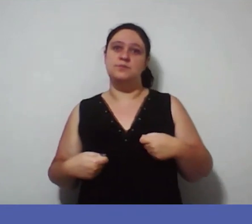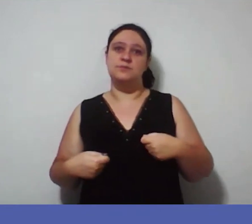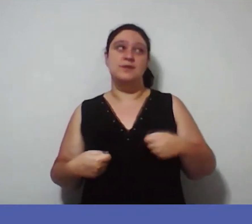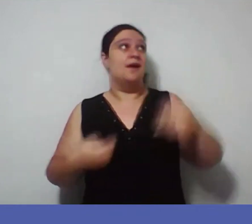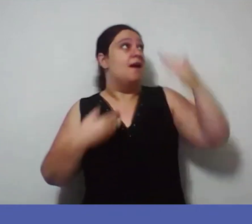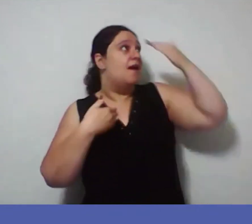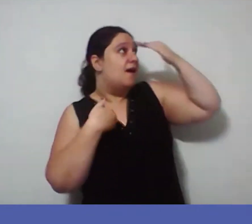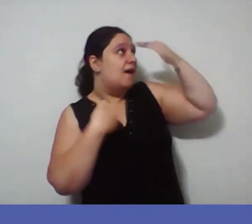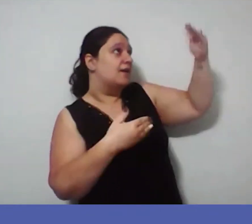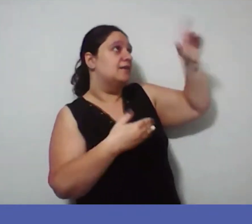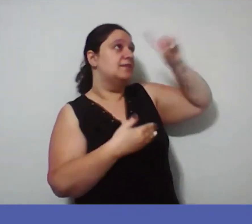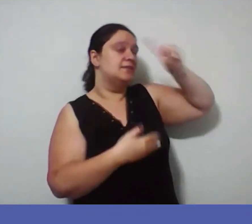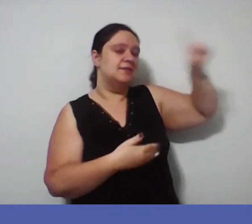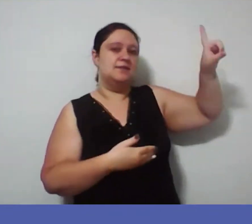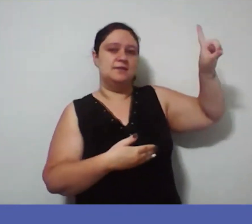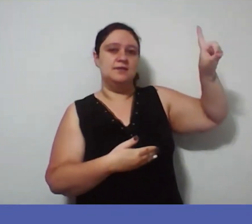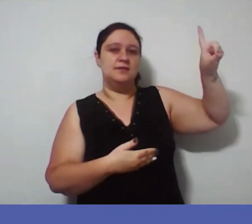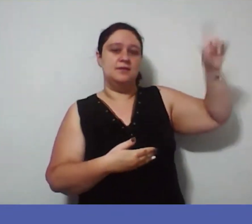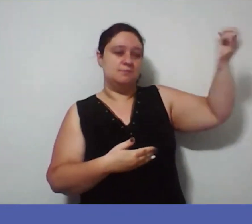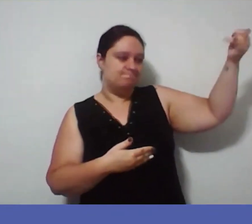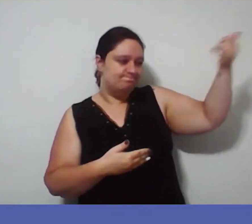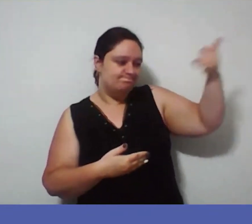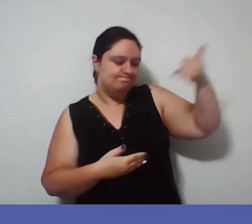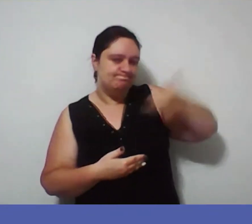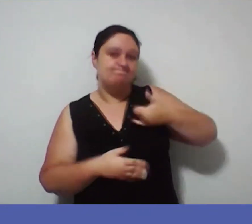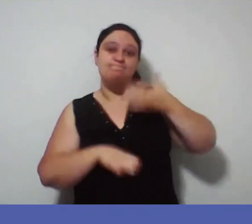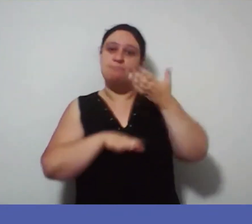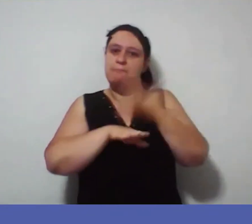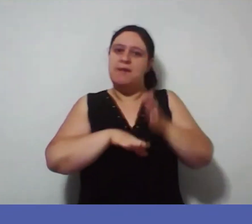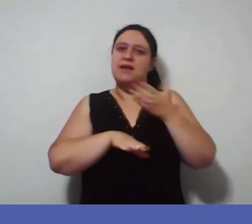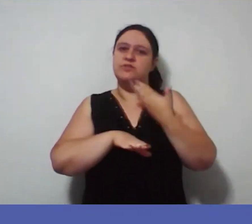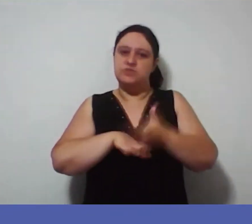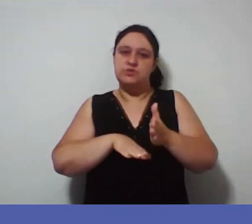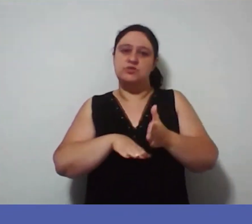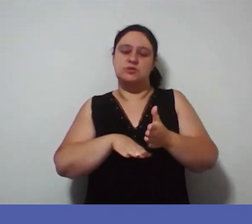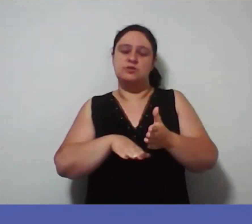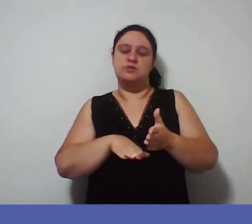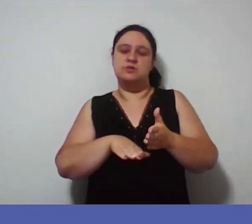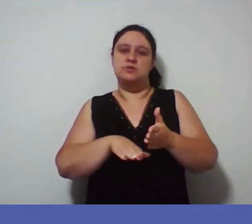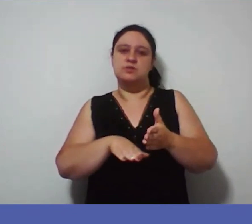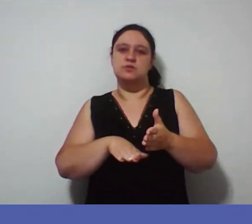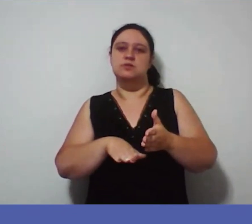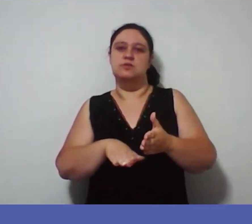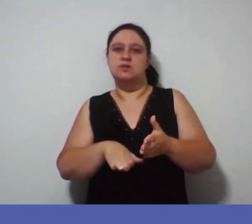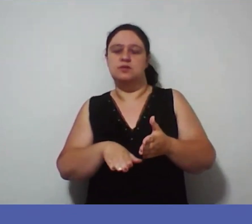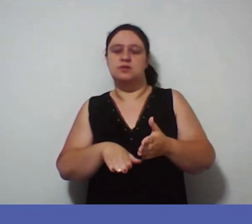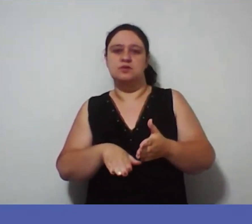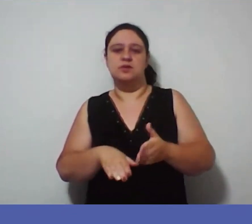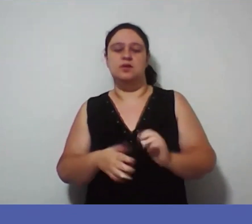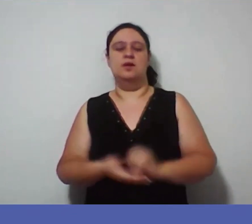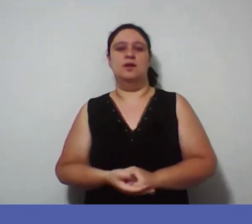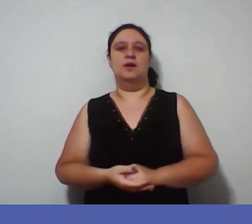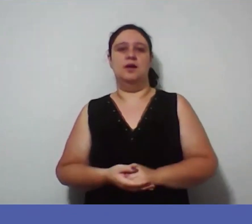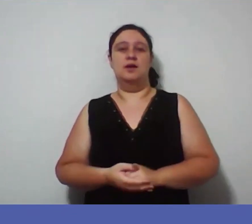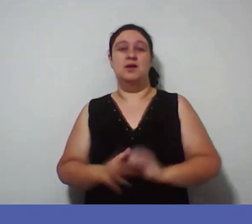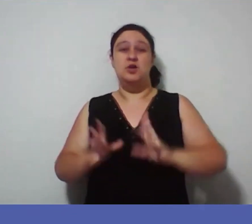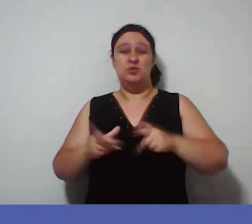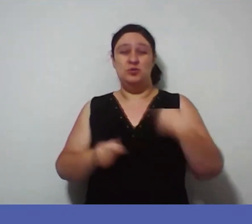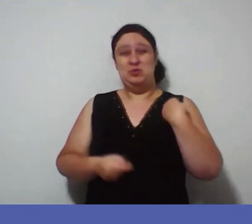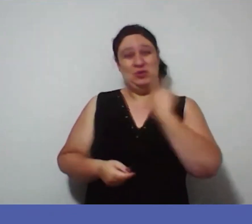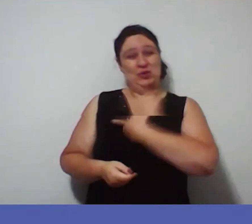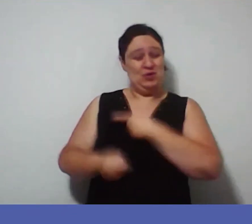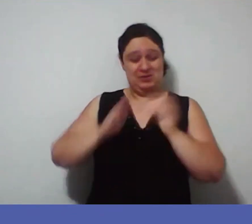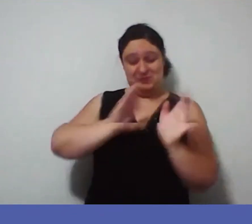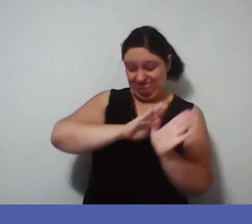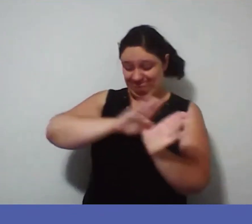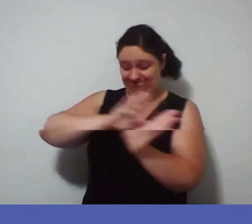sua palavra, ruminando e praticando a palavra e deixando tudo, negando a si mesmo para seguir ao